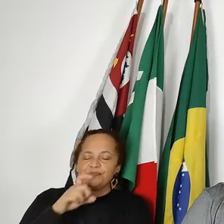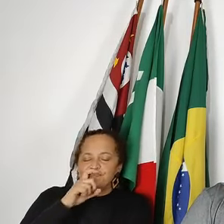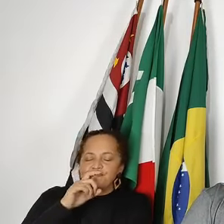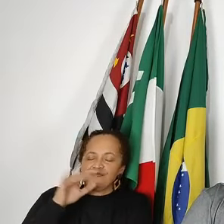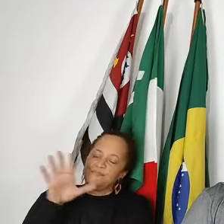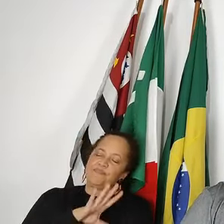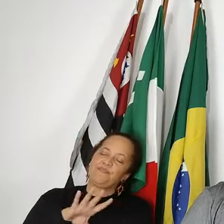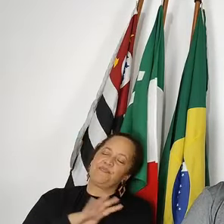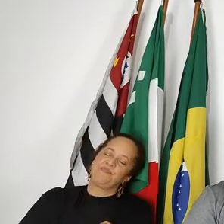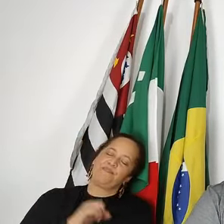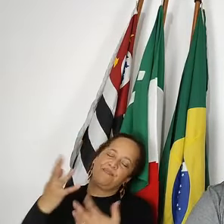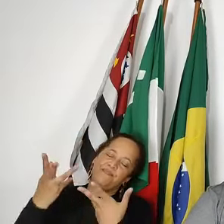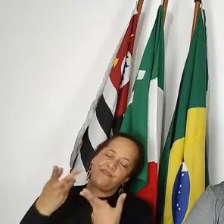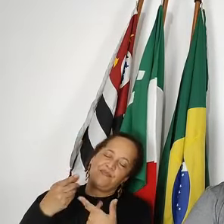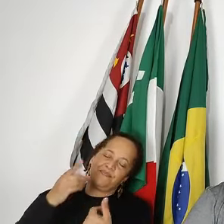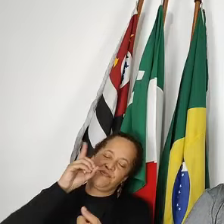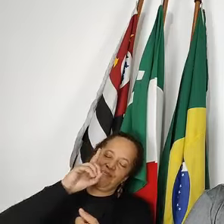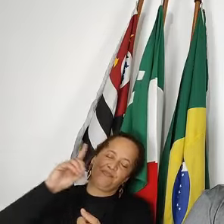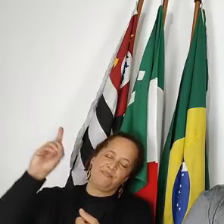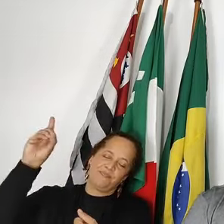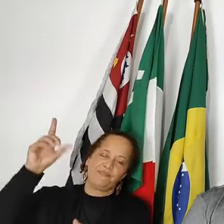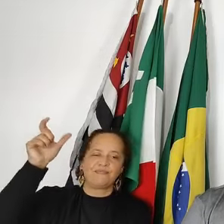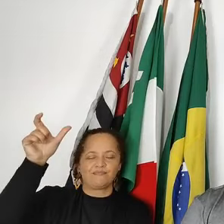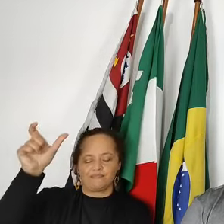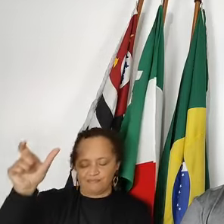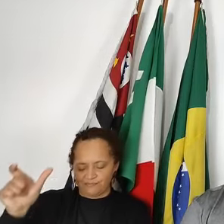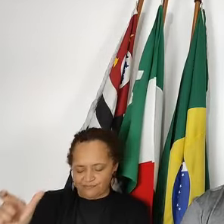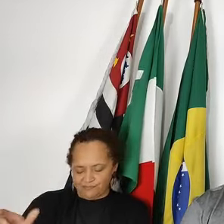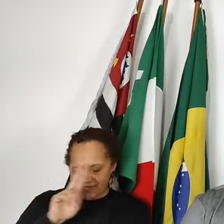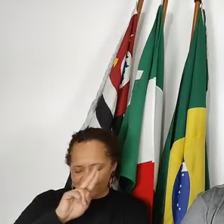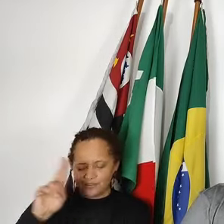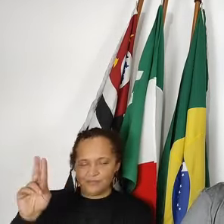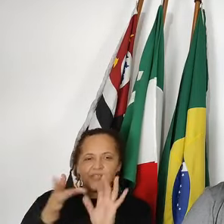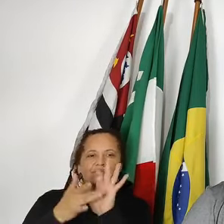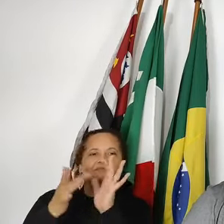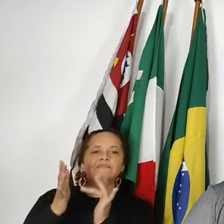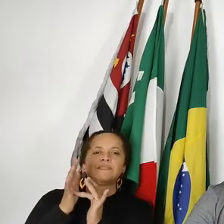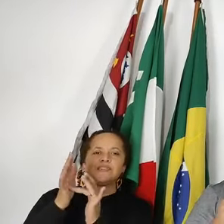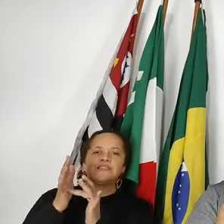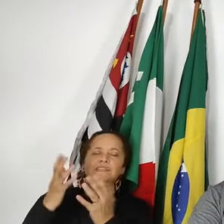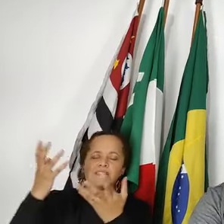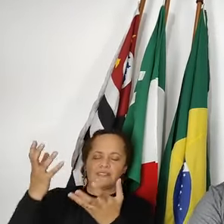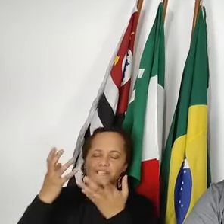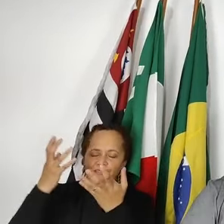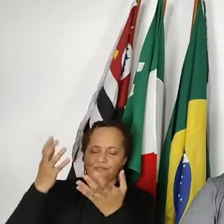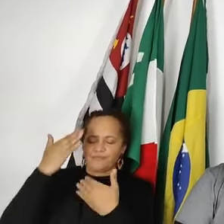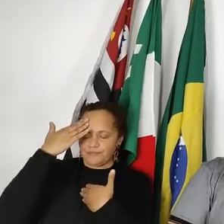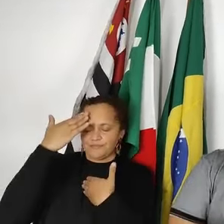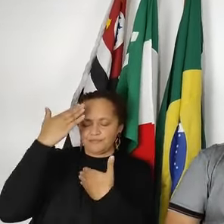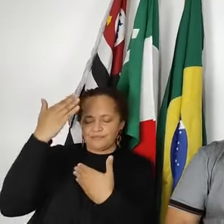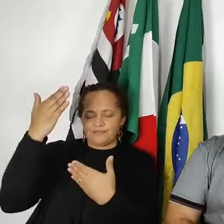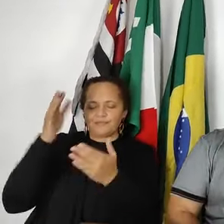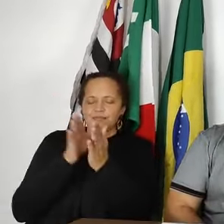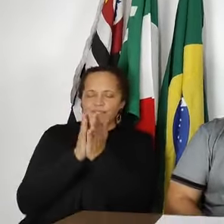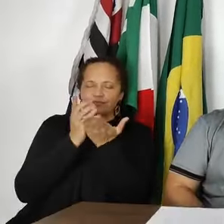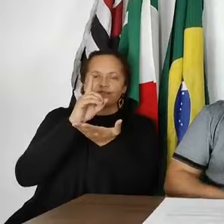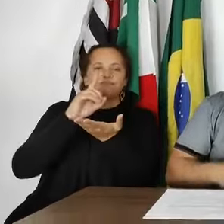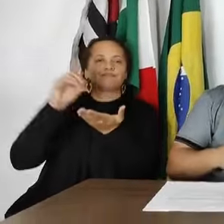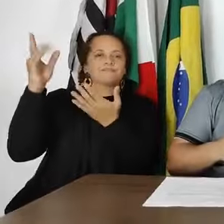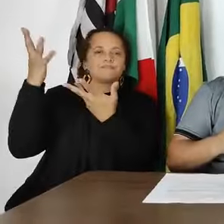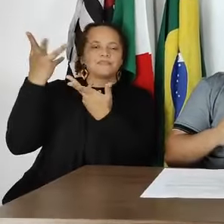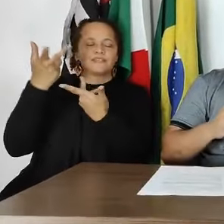amado, maravilhoso Deus, grandioso Pai, nós entramos na sua presença em nome de Jesus e queremos te agradecer por essa palavra maravilhosa,